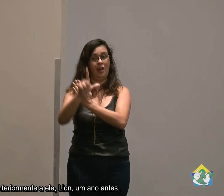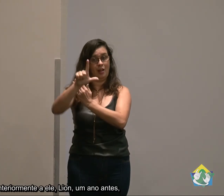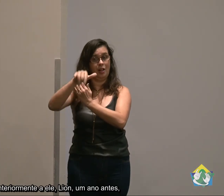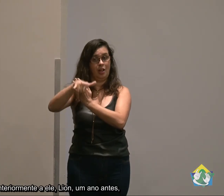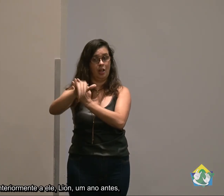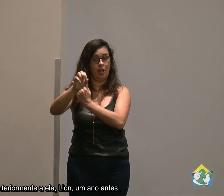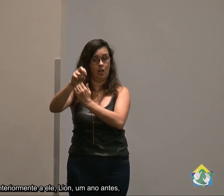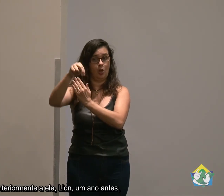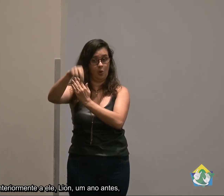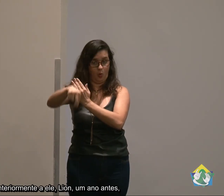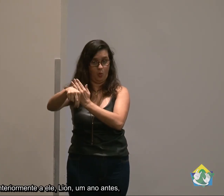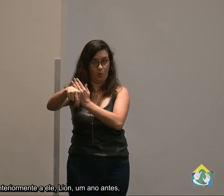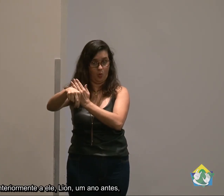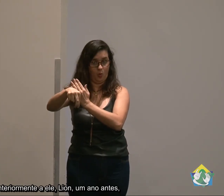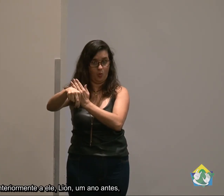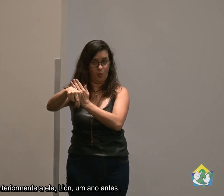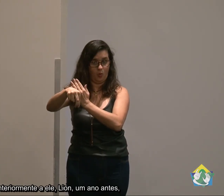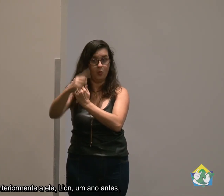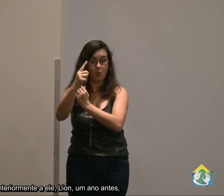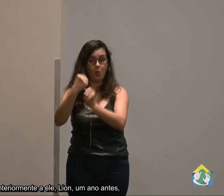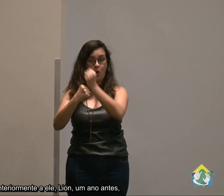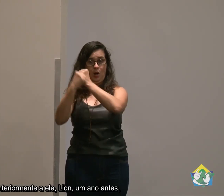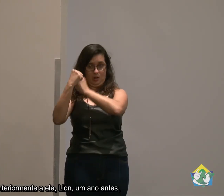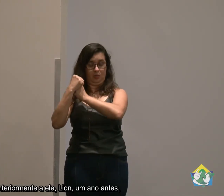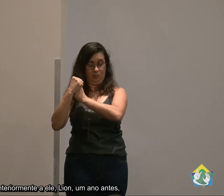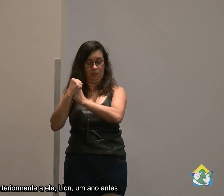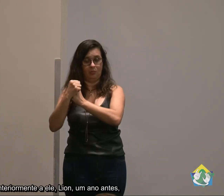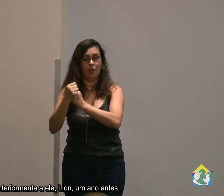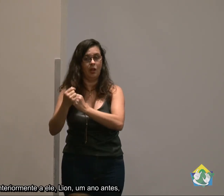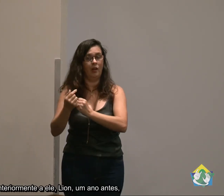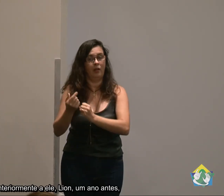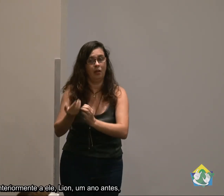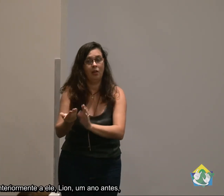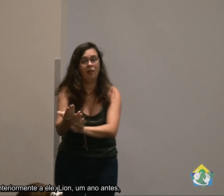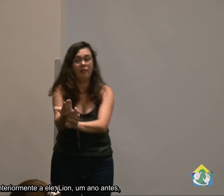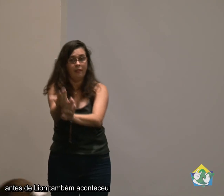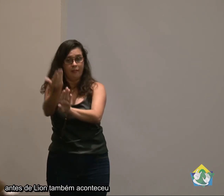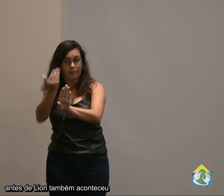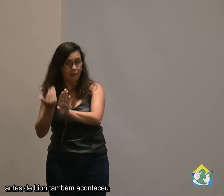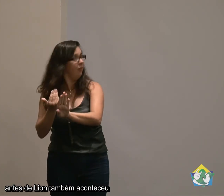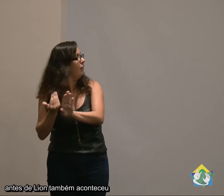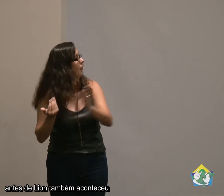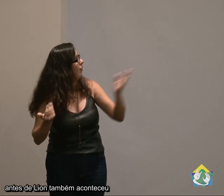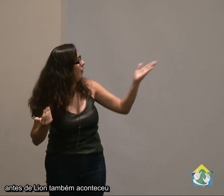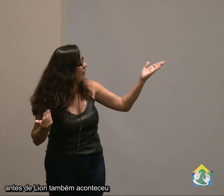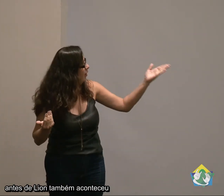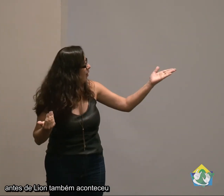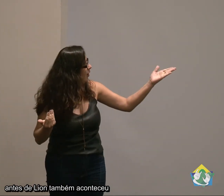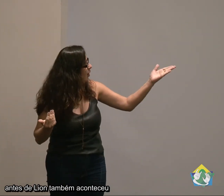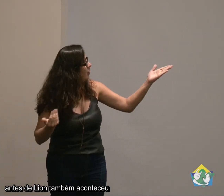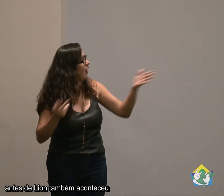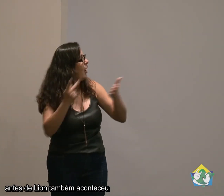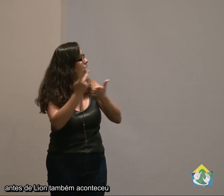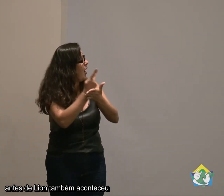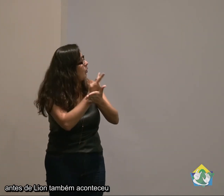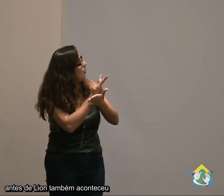anteriormente a ele Lyon um ano antes antes de Lyon também aconteceu